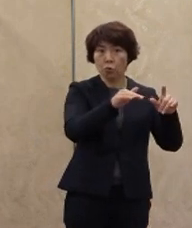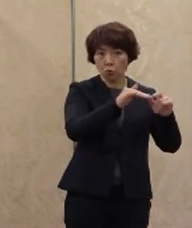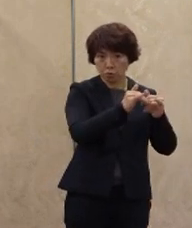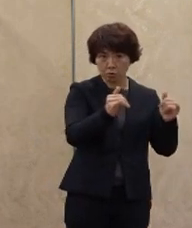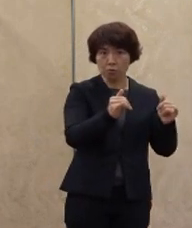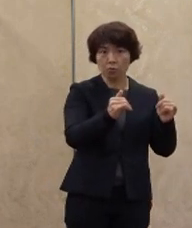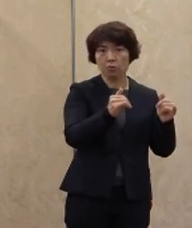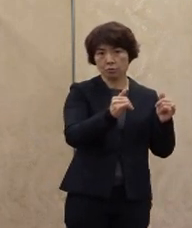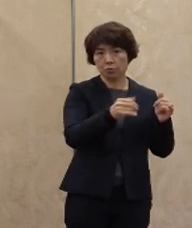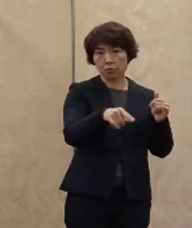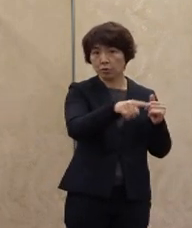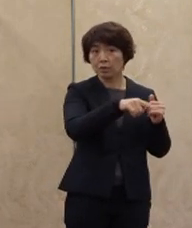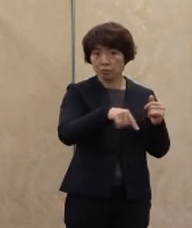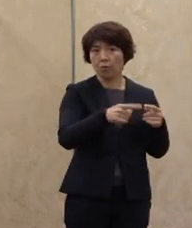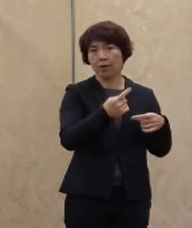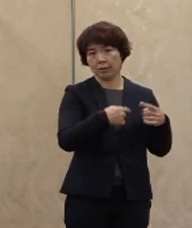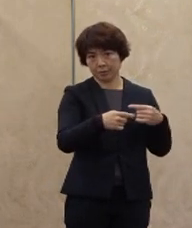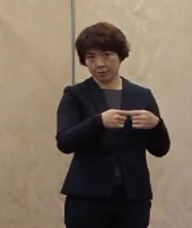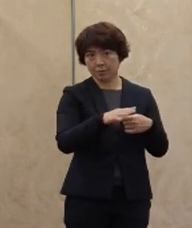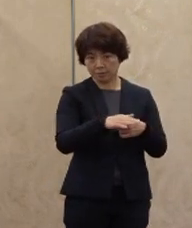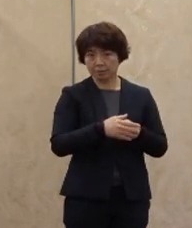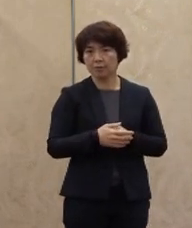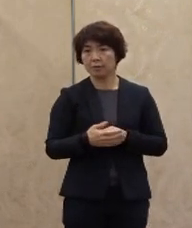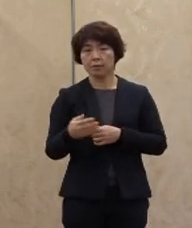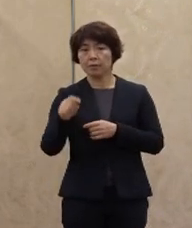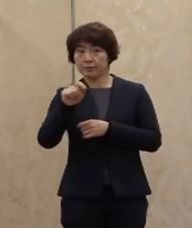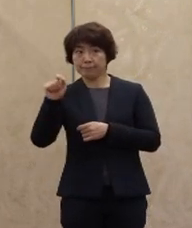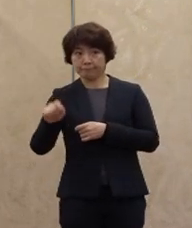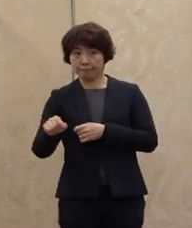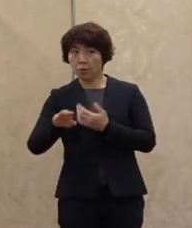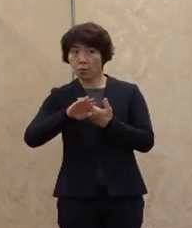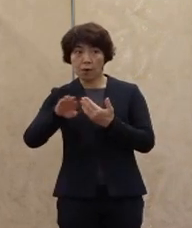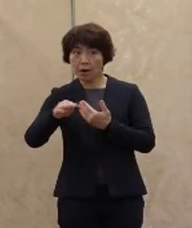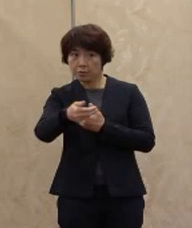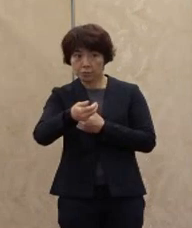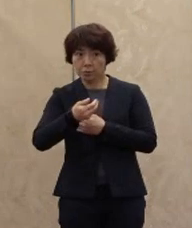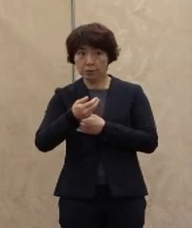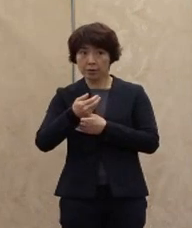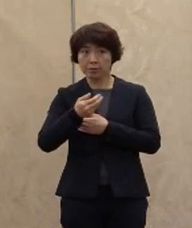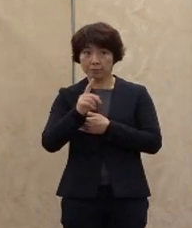。 はい、他にご質問ございますか。